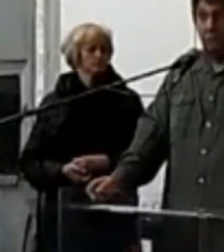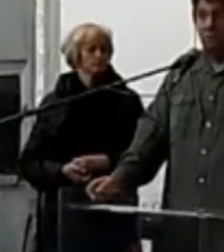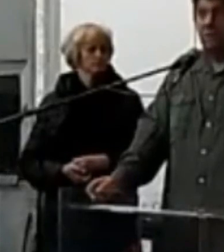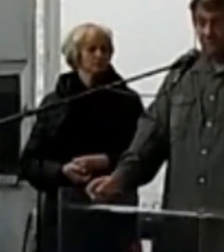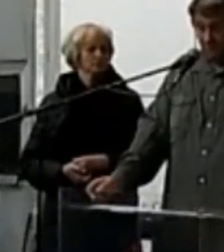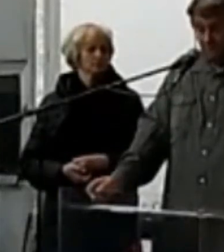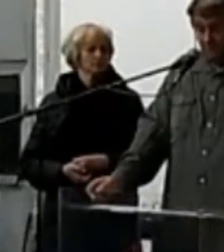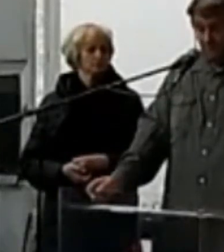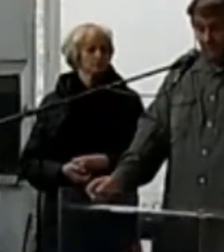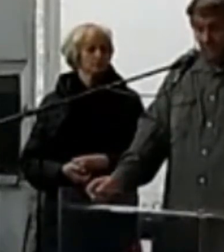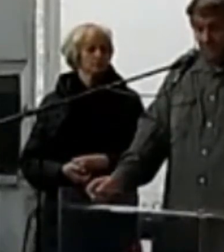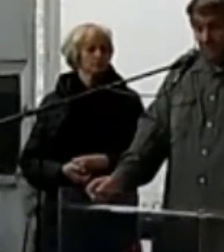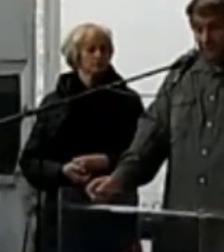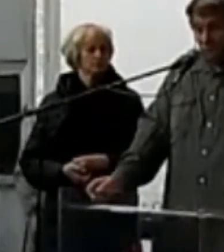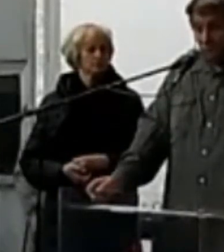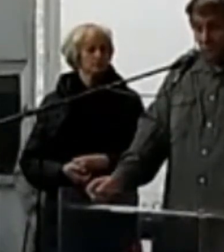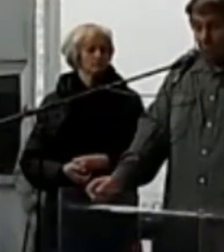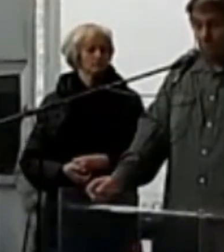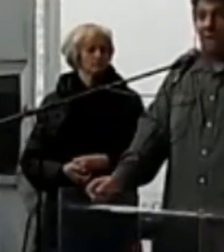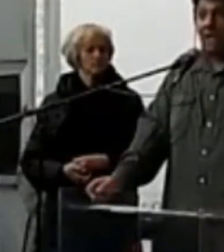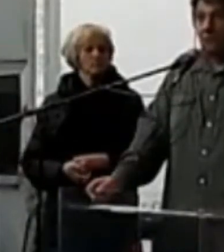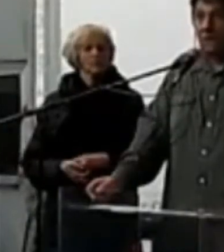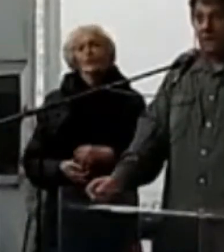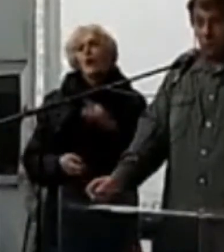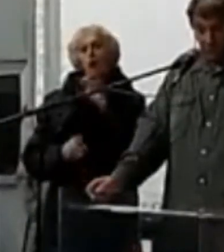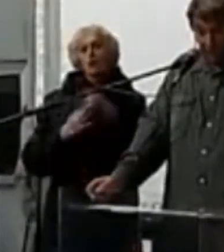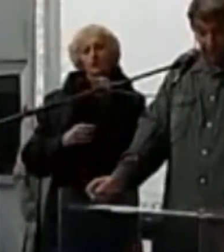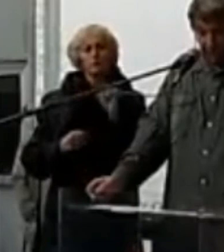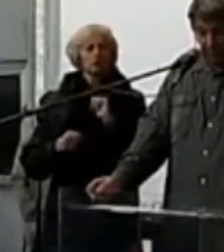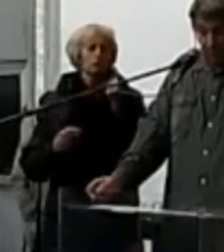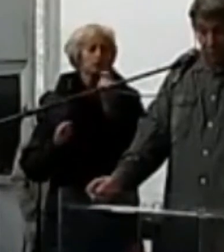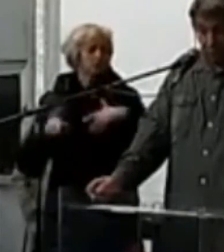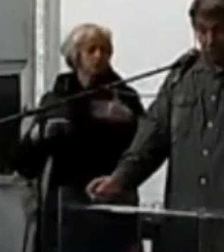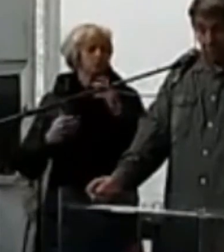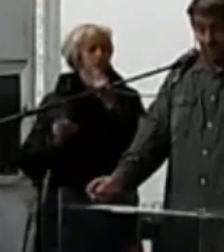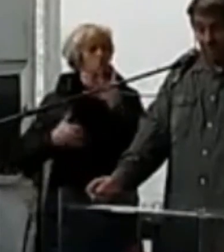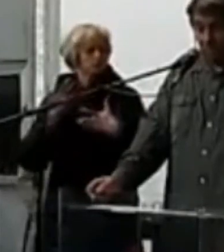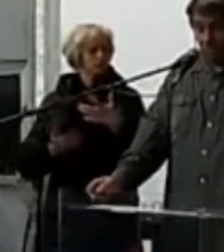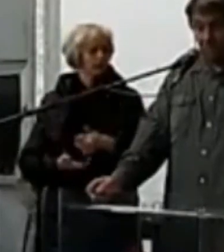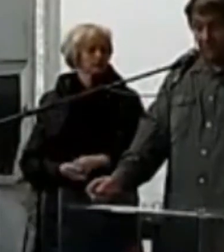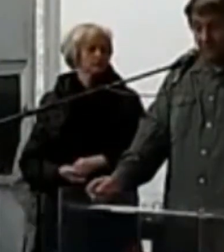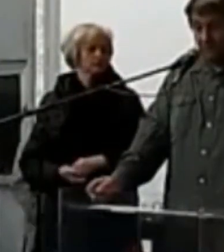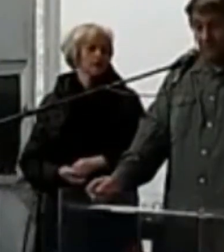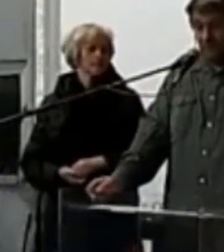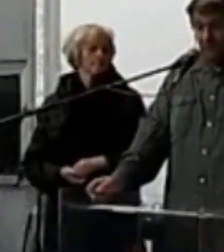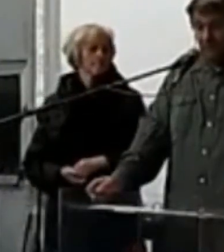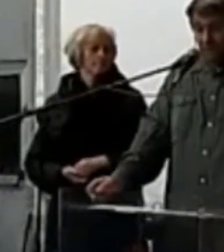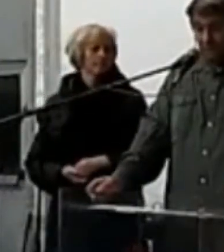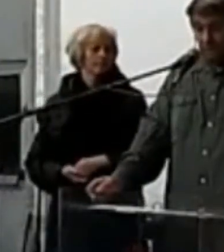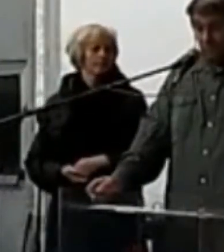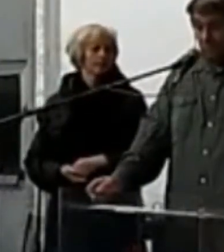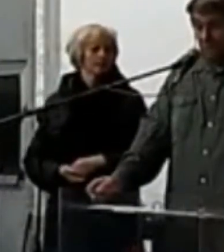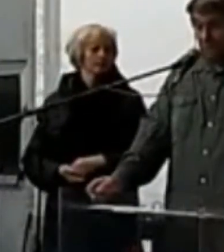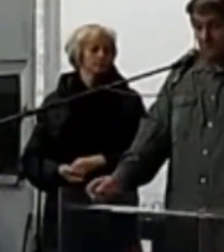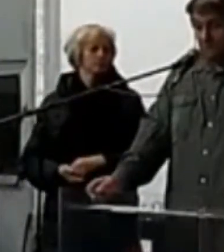želju da i vi imate jedno upravo takvu kakvu gledate u izložbama, u izloženim kavezima,